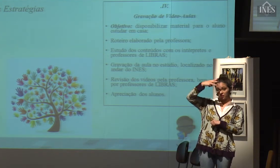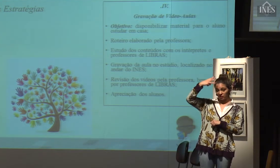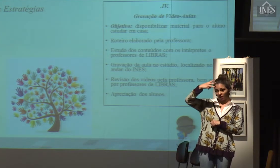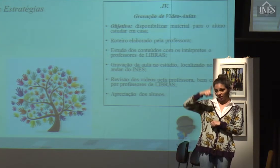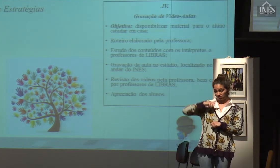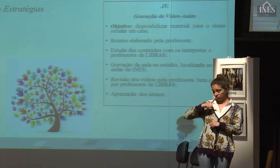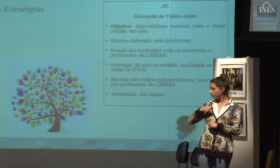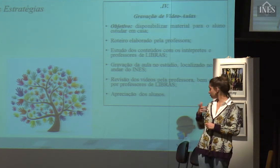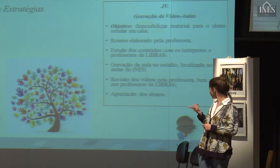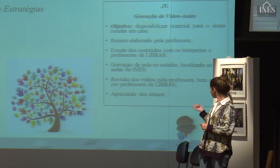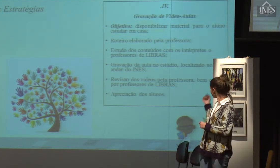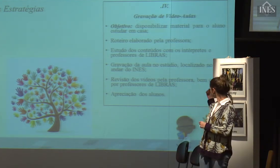Eu gravei no estúdio, no 3º andar.